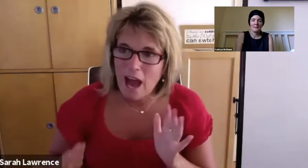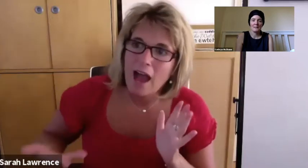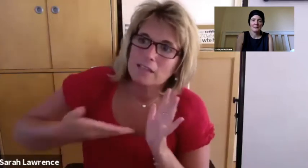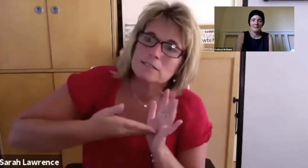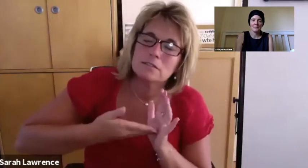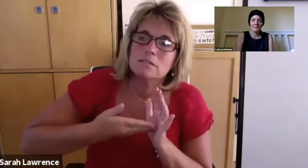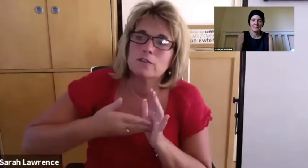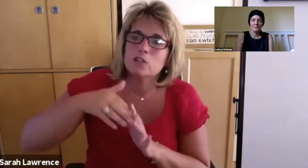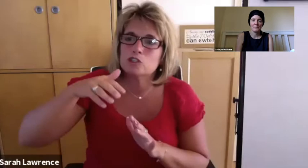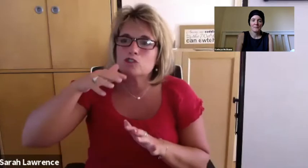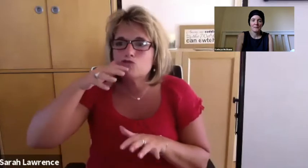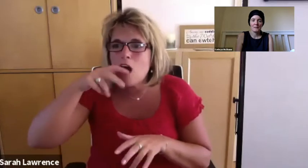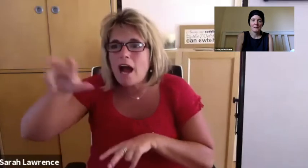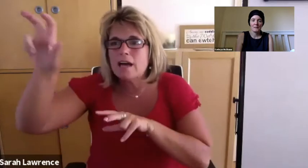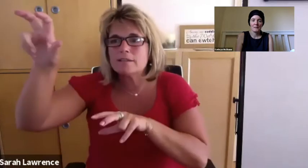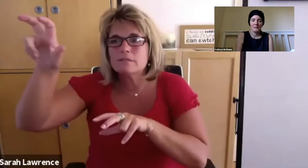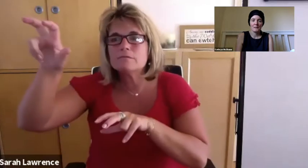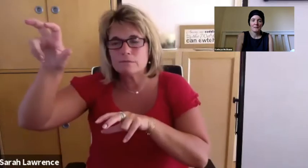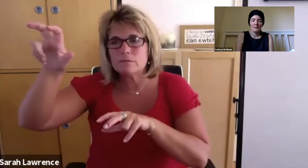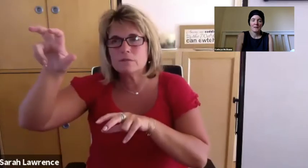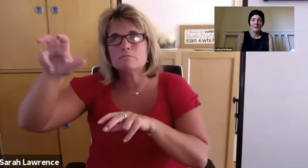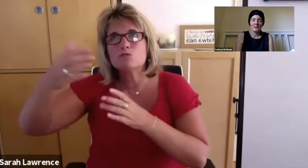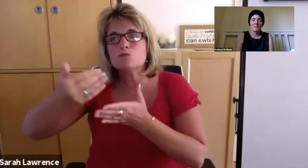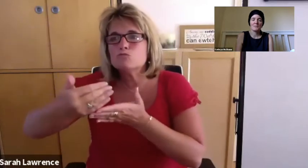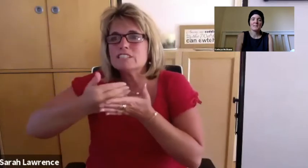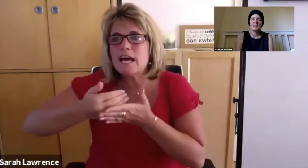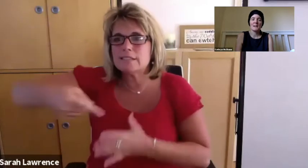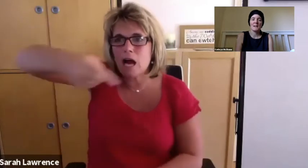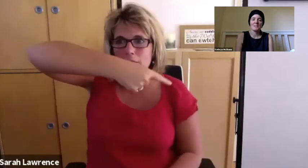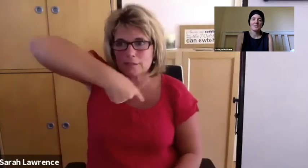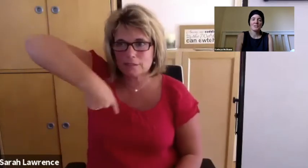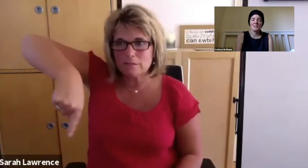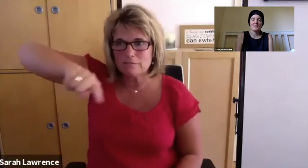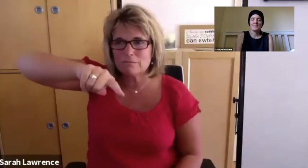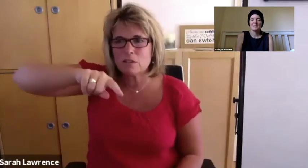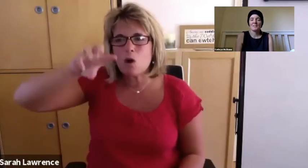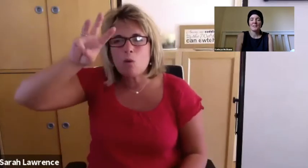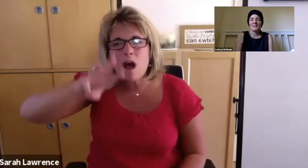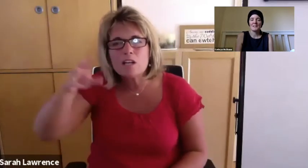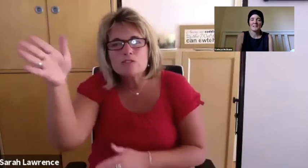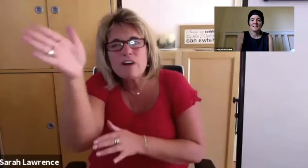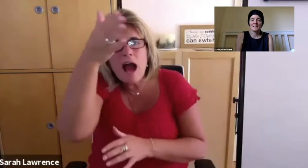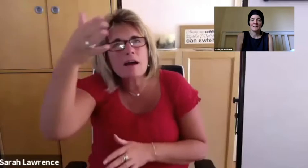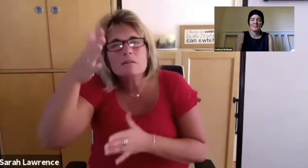yn amddiffyn. A dwi wedi adio'r ddraig i amddiffyn